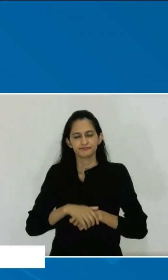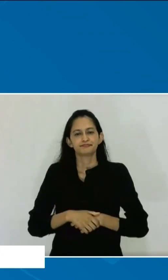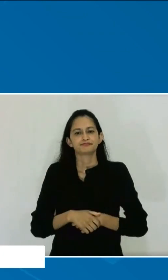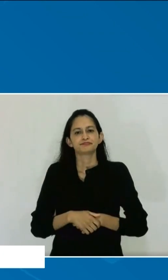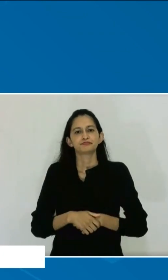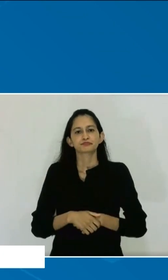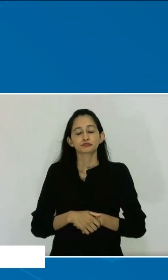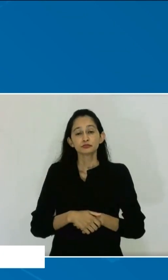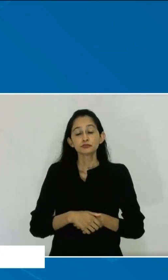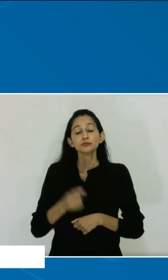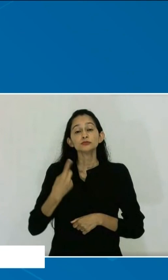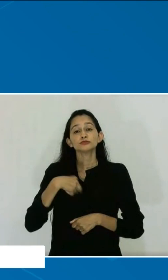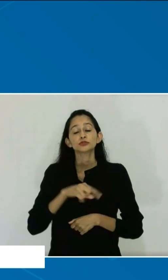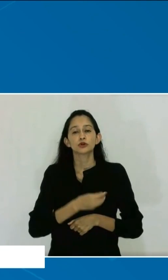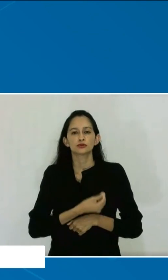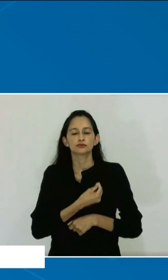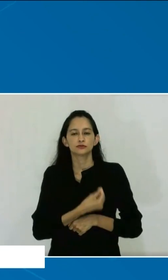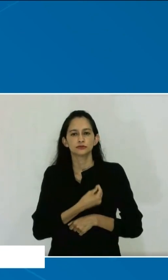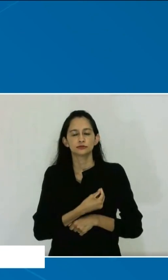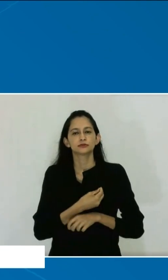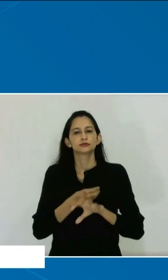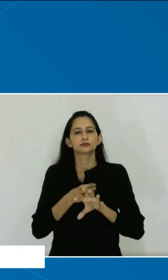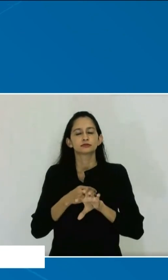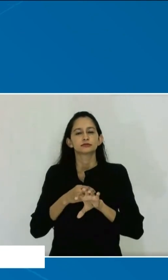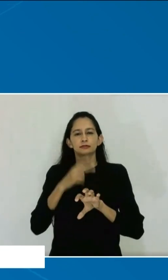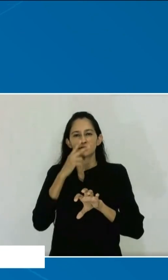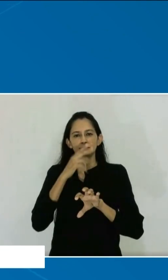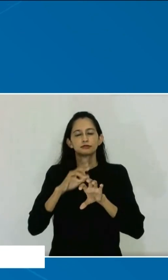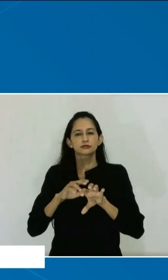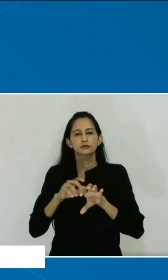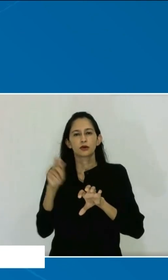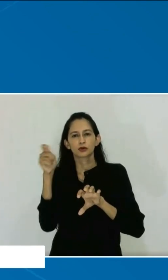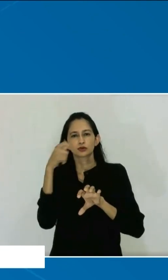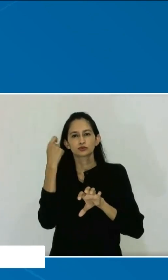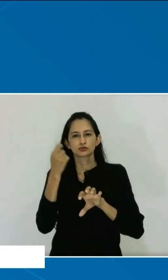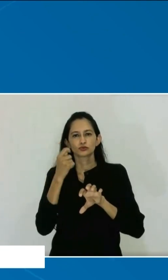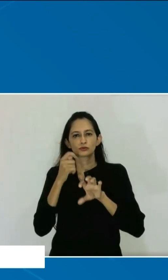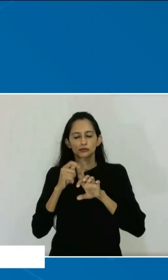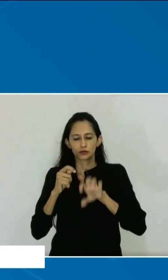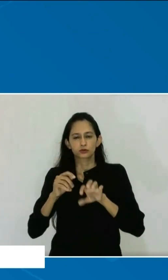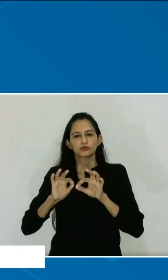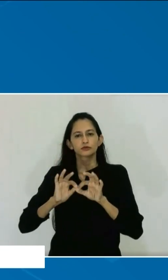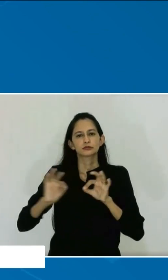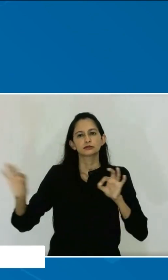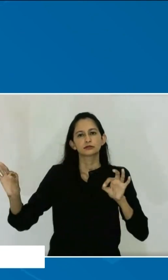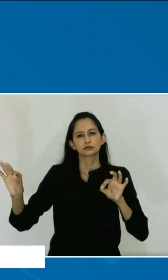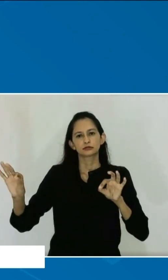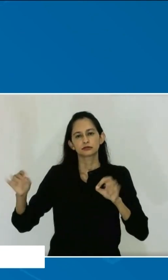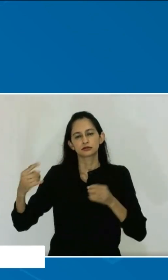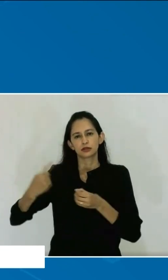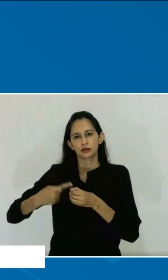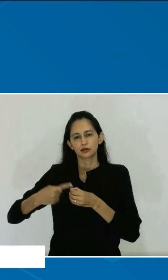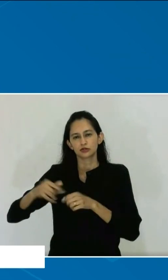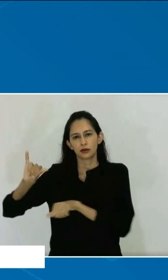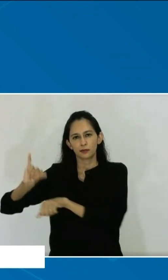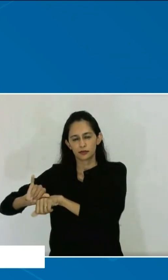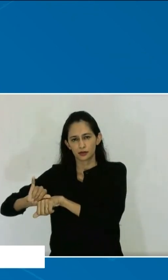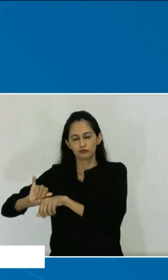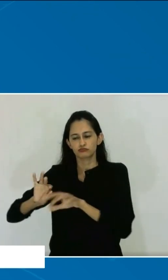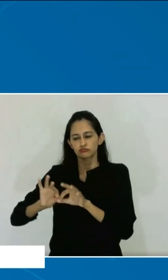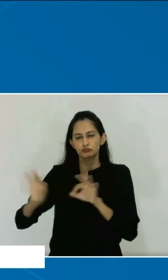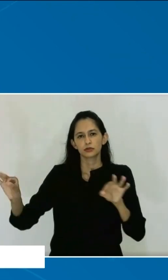Nós estamos localizados no centro do estado do Rio Grande do Sul, a 300 quilômetros da capital. Tem uma logística pouco